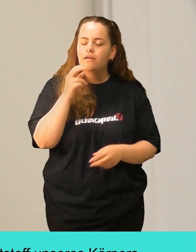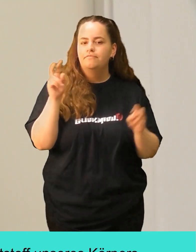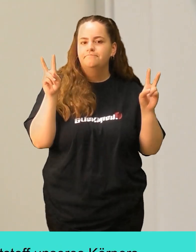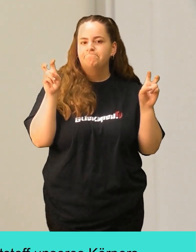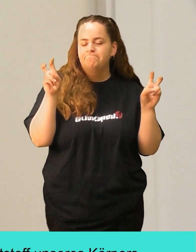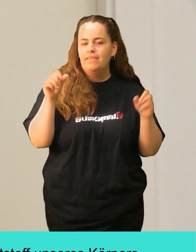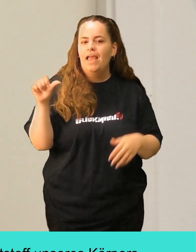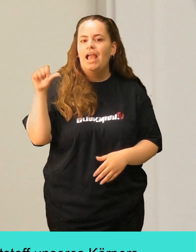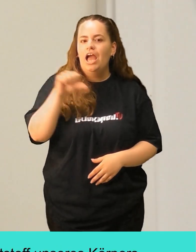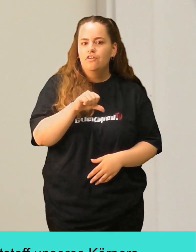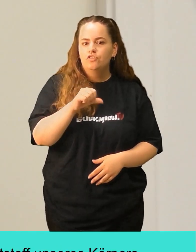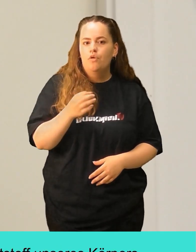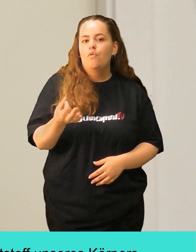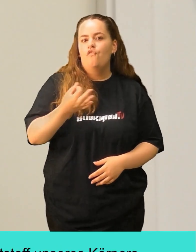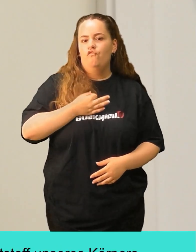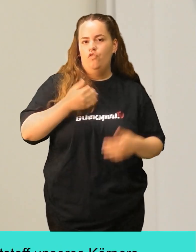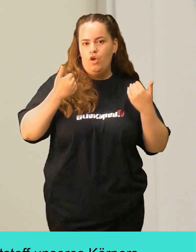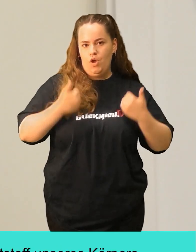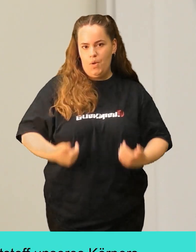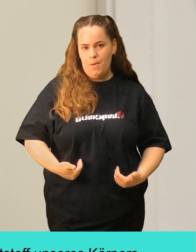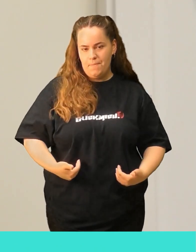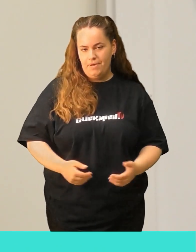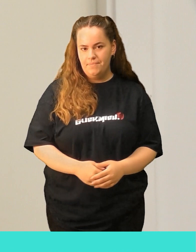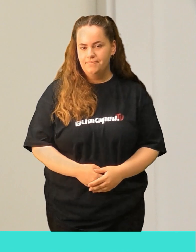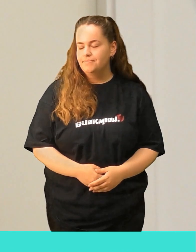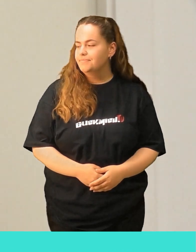Sauerstoff ist sozusagen der Kraftstoff unseres Körpers.